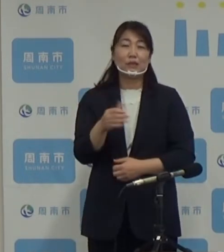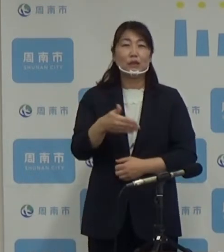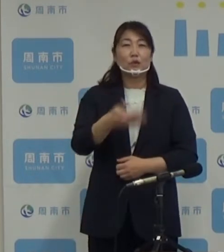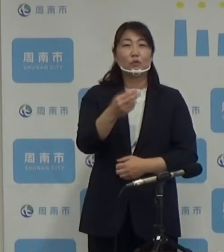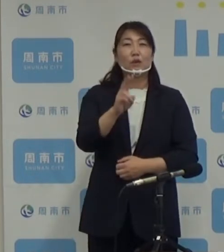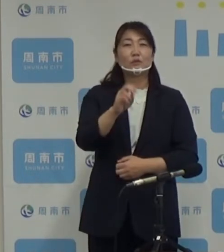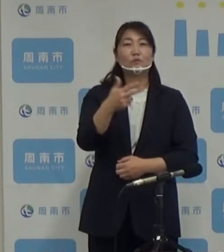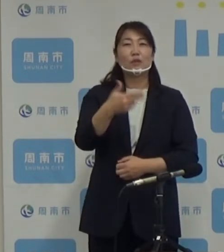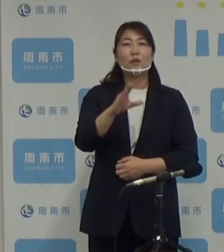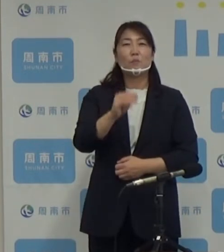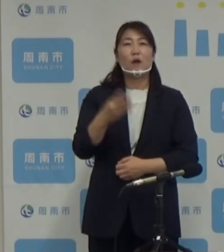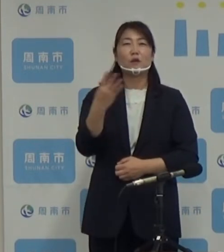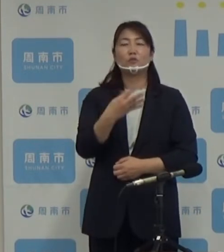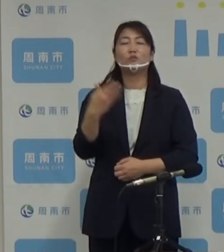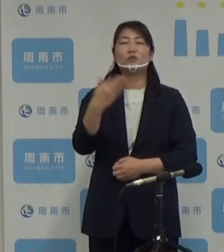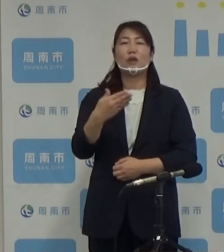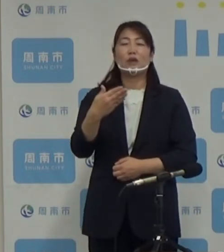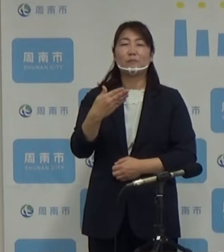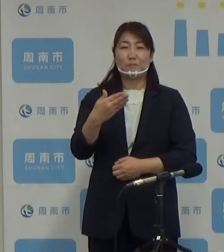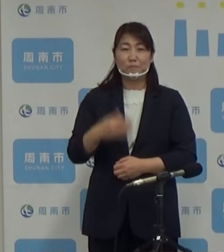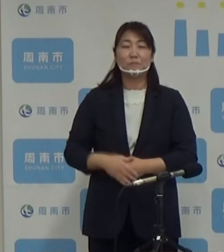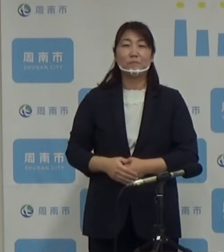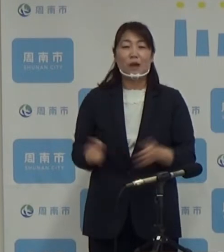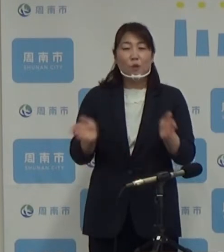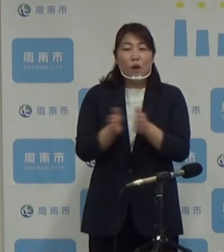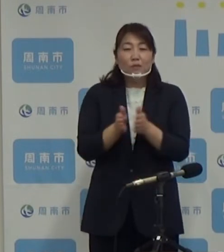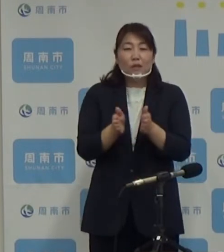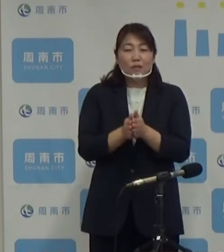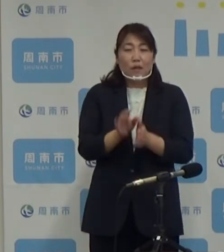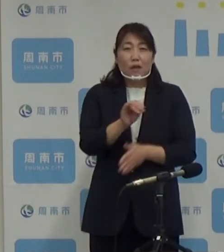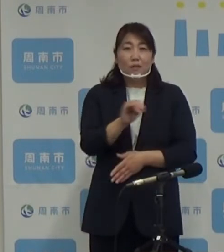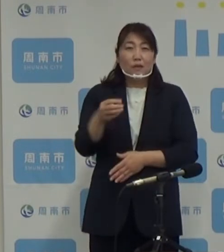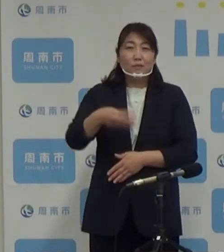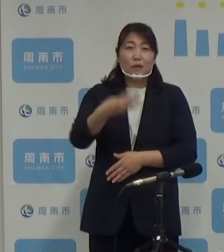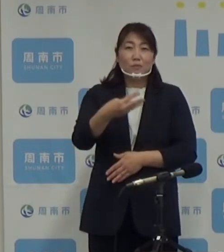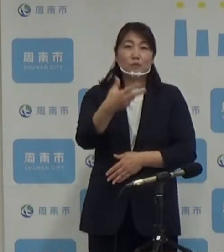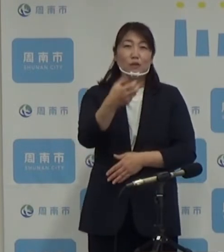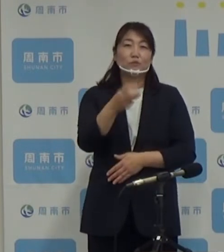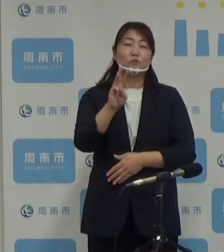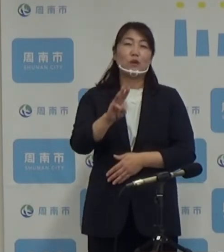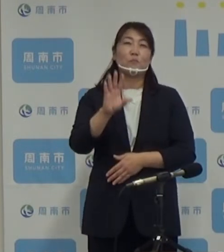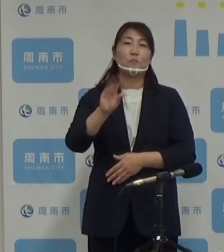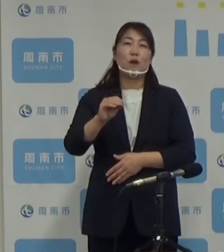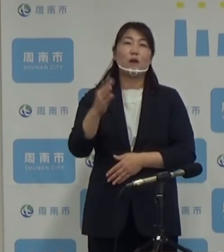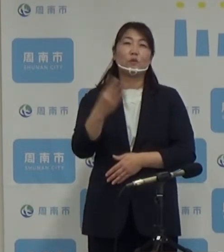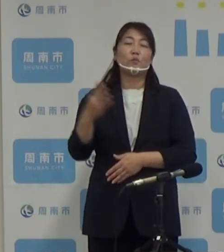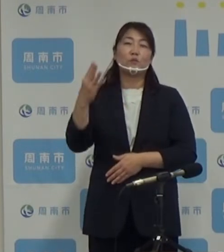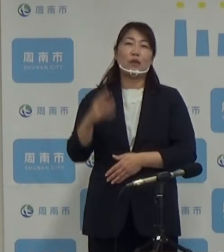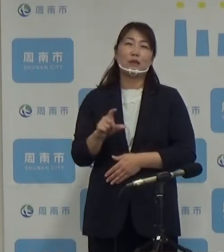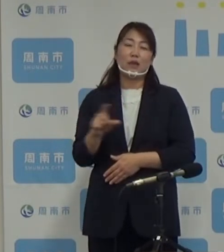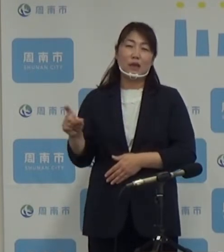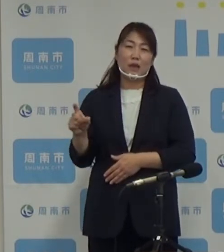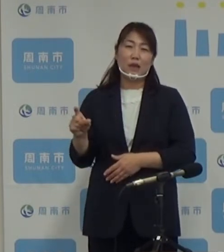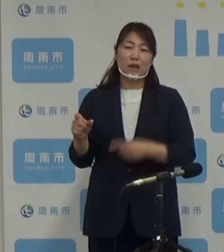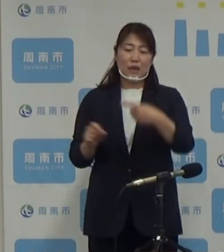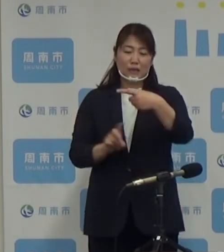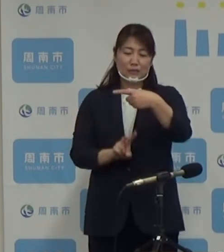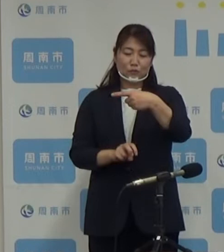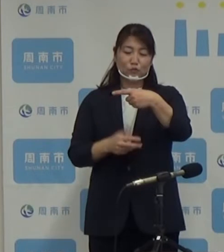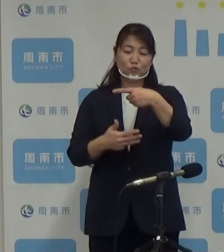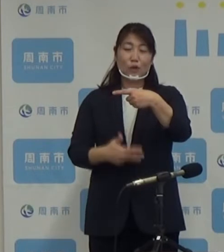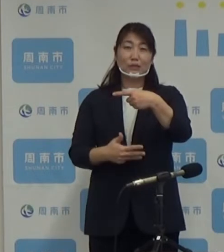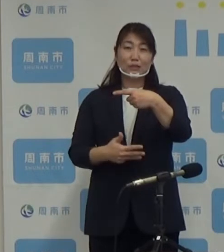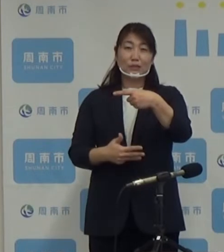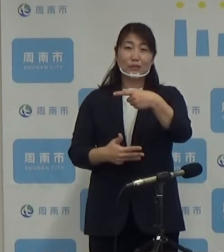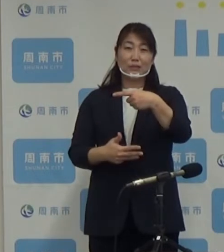279,000円ですこれらを合わせて1373万4000円を1月28日